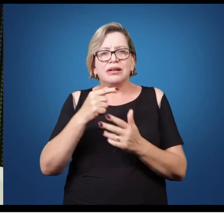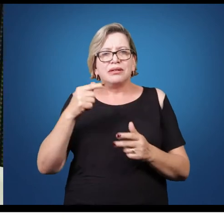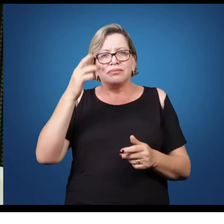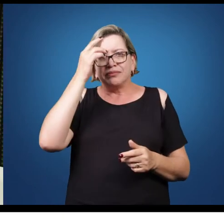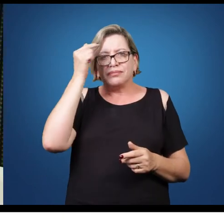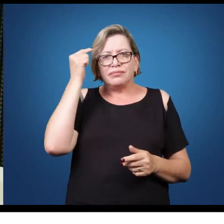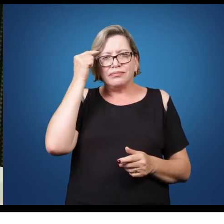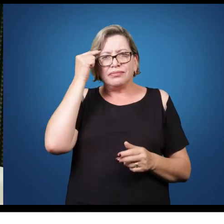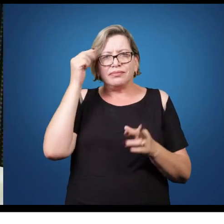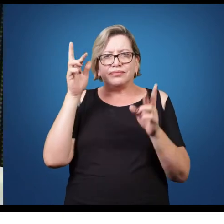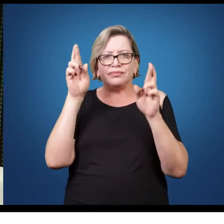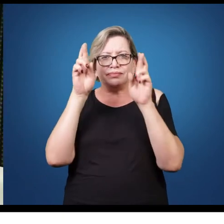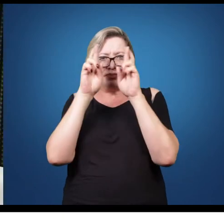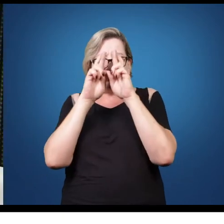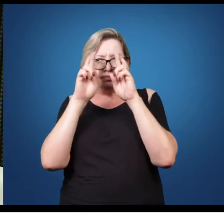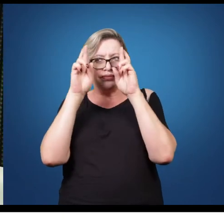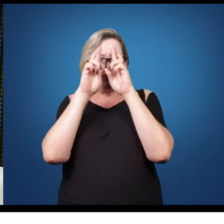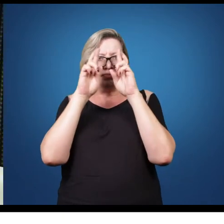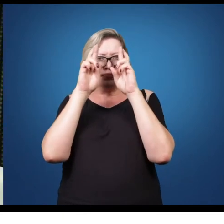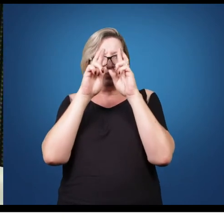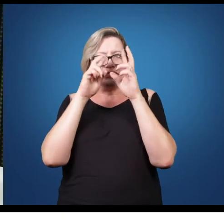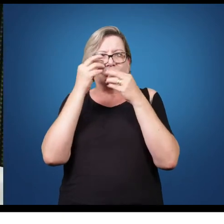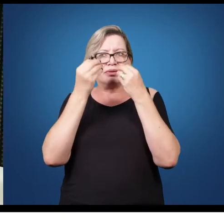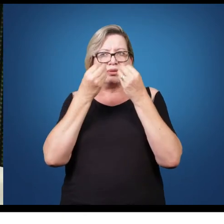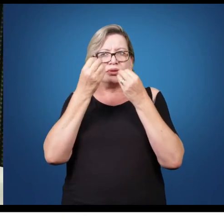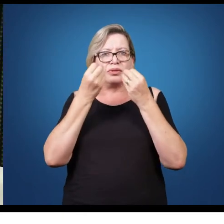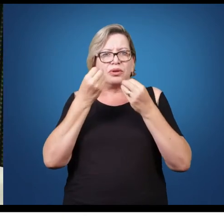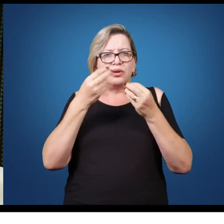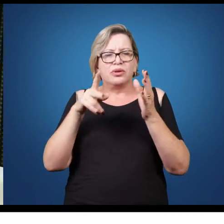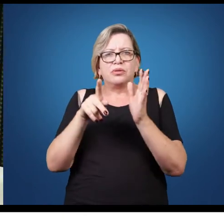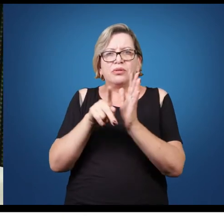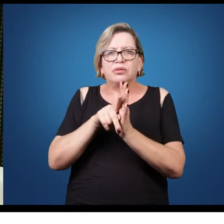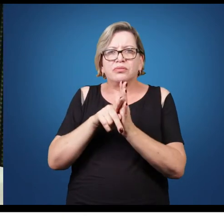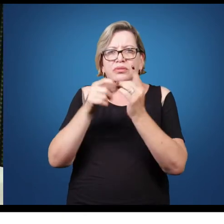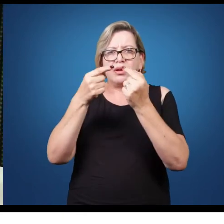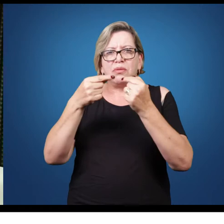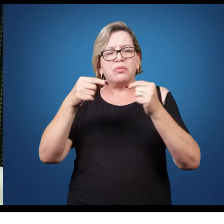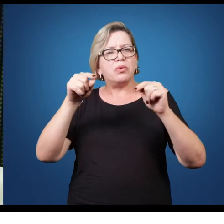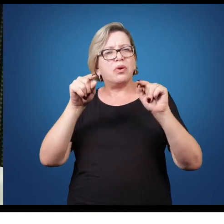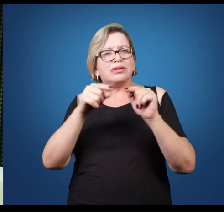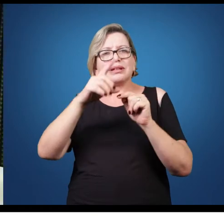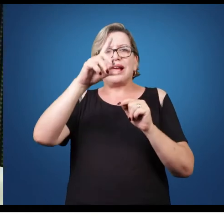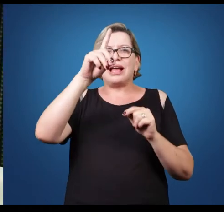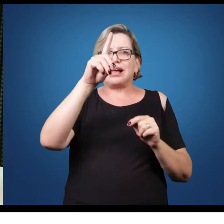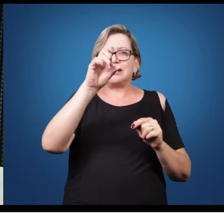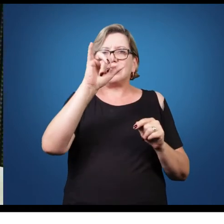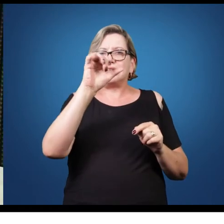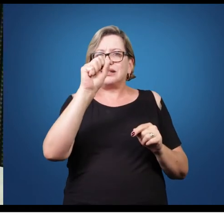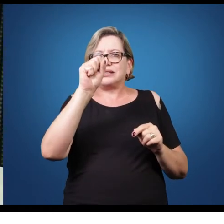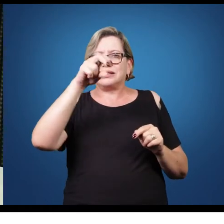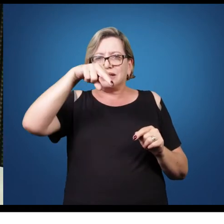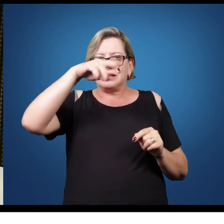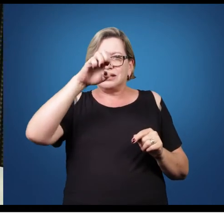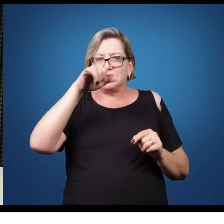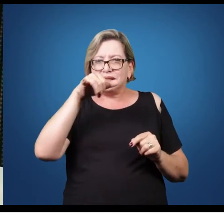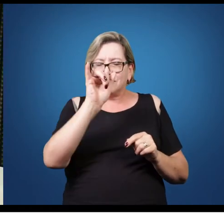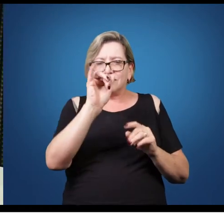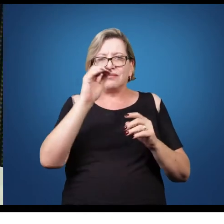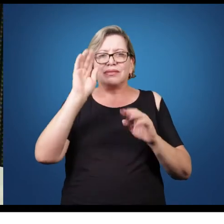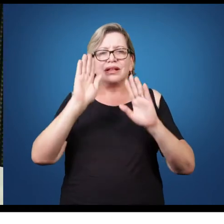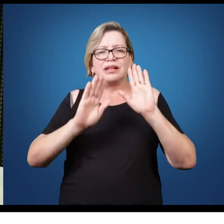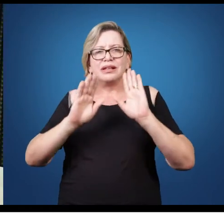que essa música clássica lembra a música da disney né é você escutar o som que esse caso não tava sentado naquele estúdio com aquele